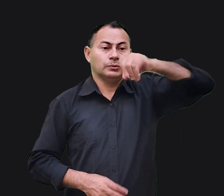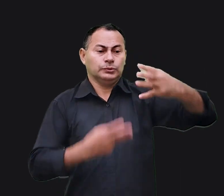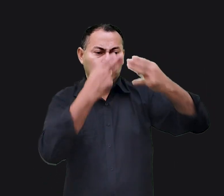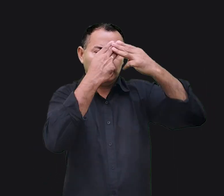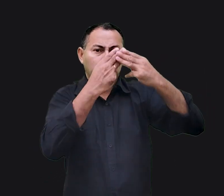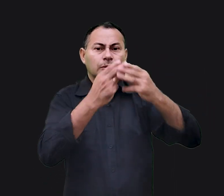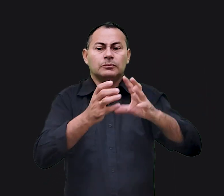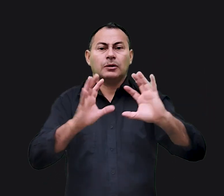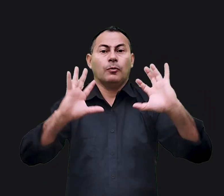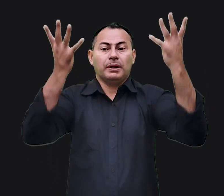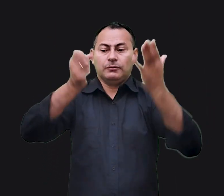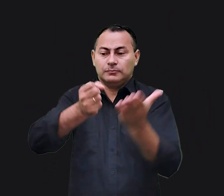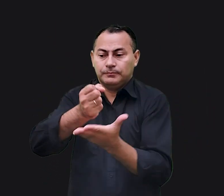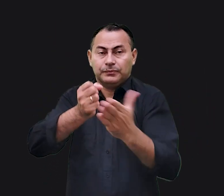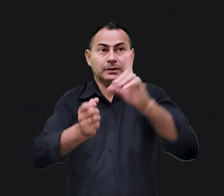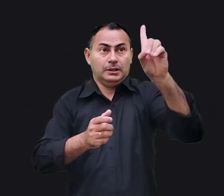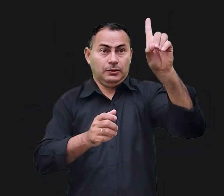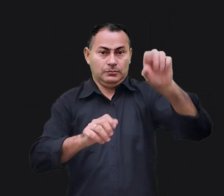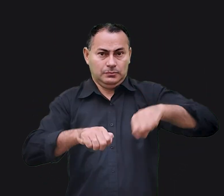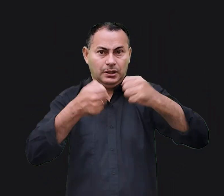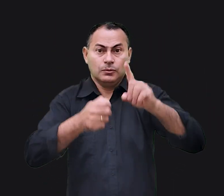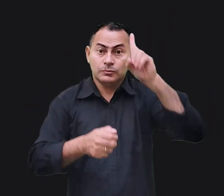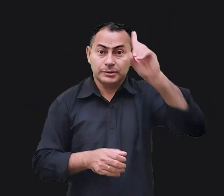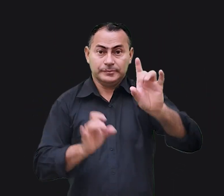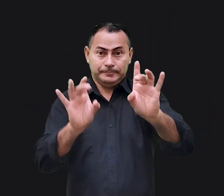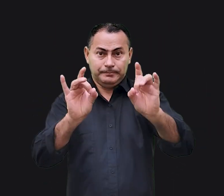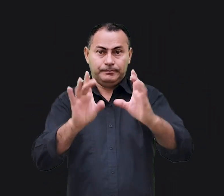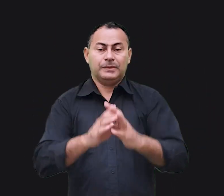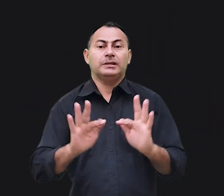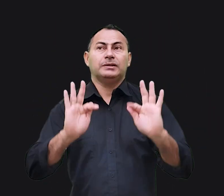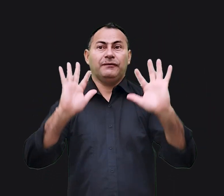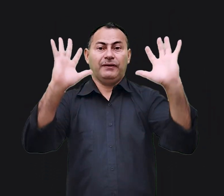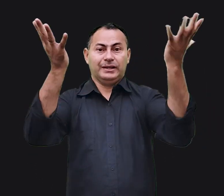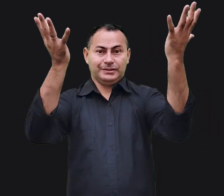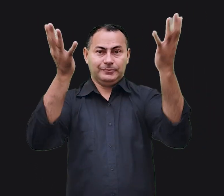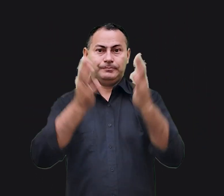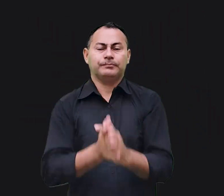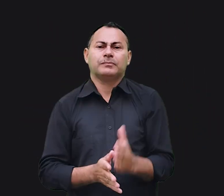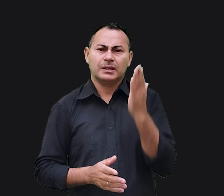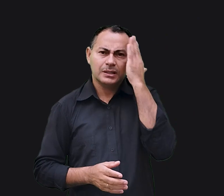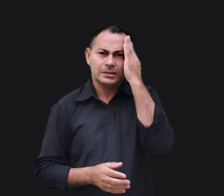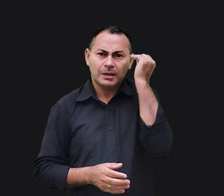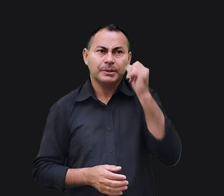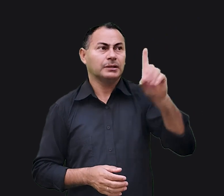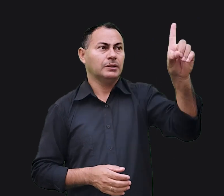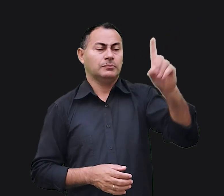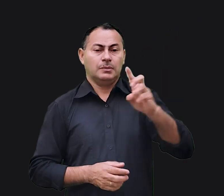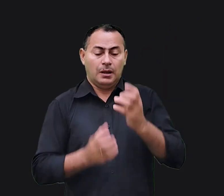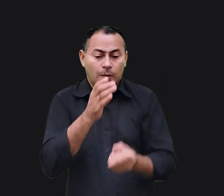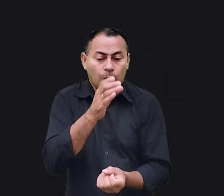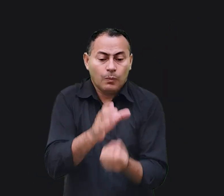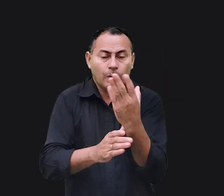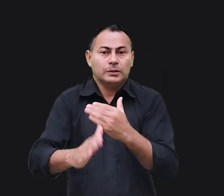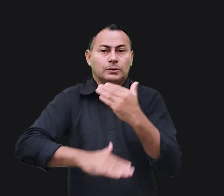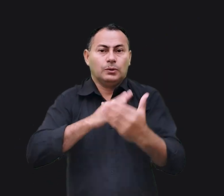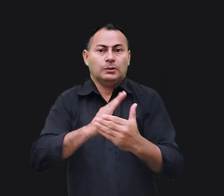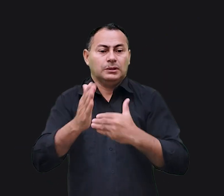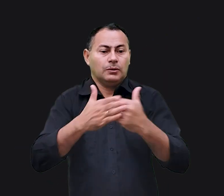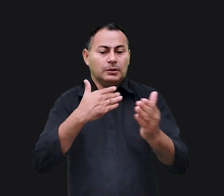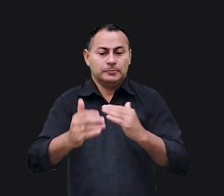tinha dado. Era um dia especial e de festa. Eles sabiam que Deus é a fonte de todo e qualquer processo que